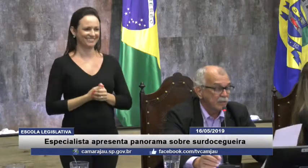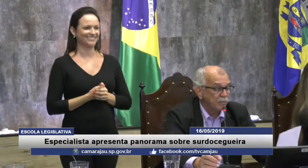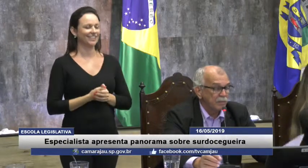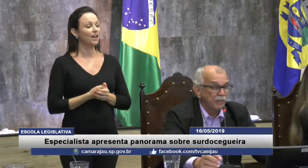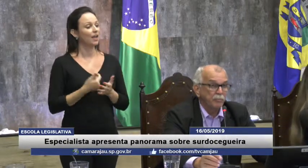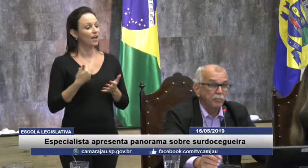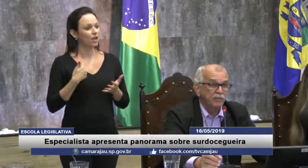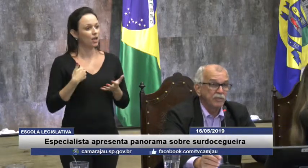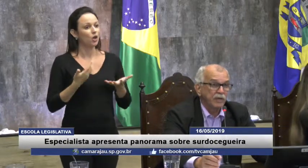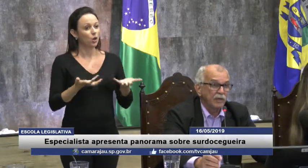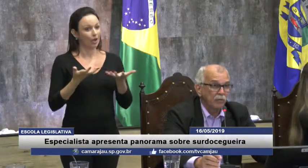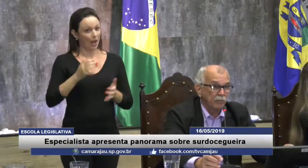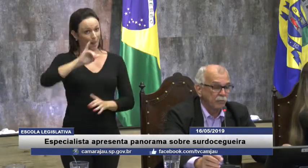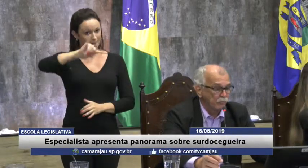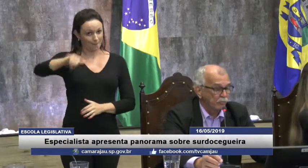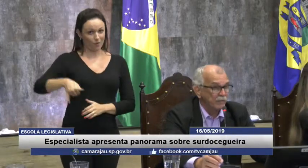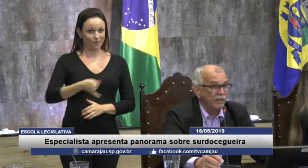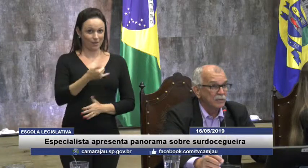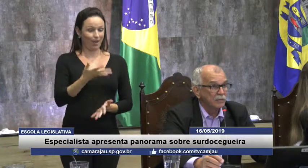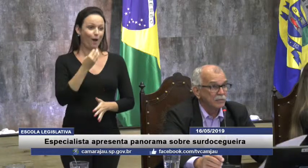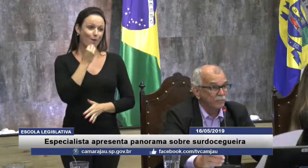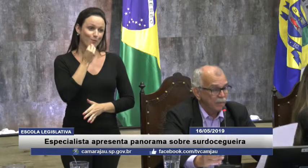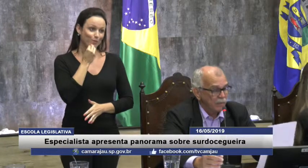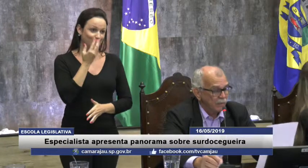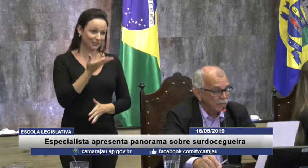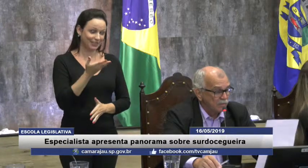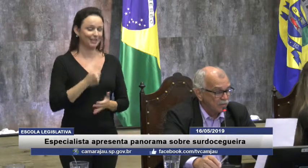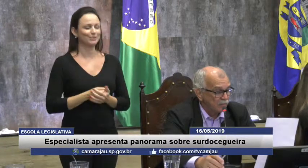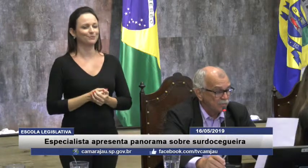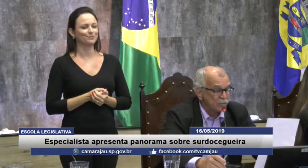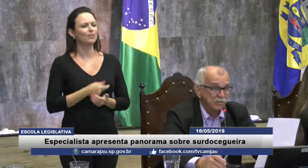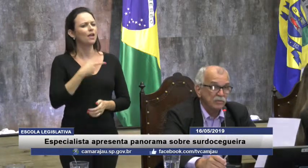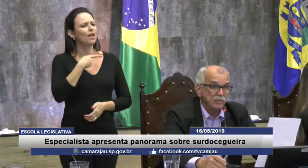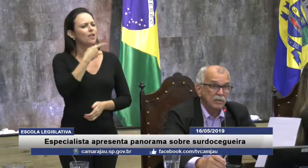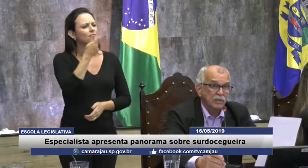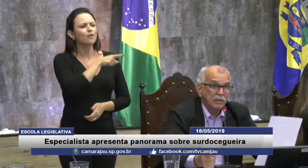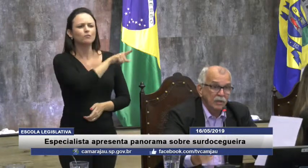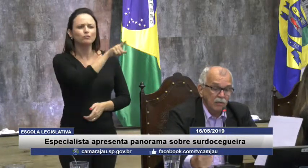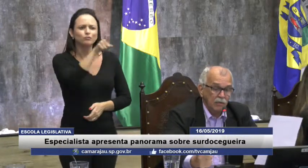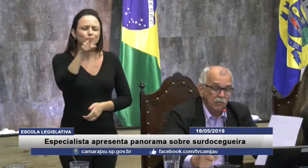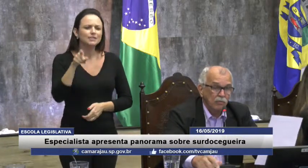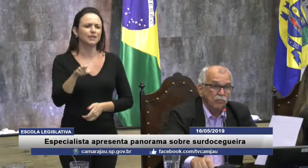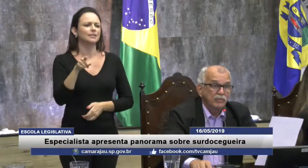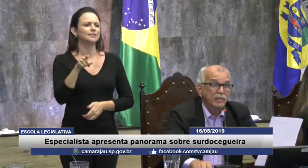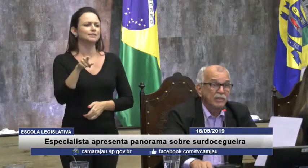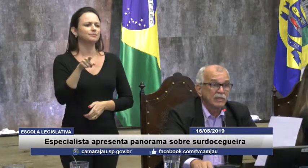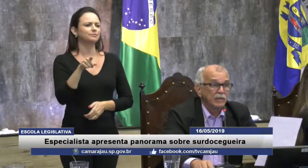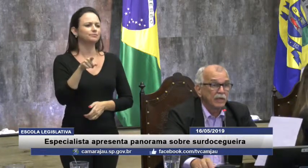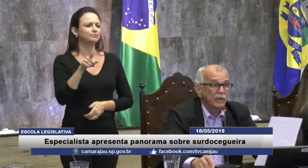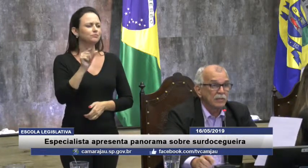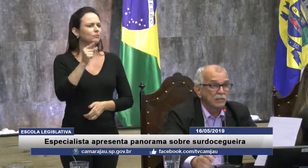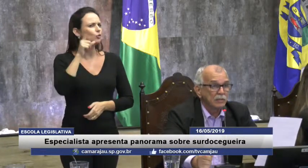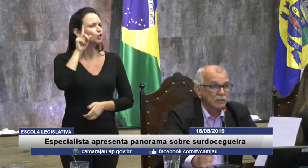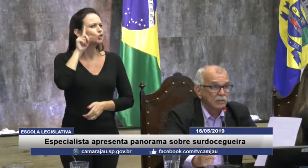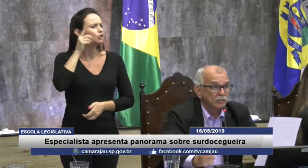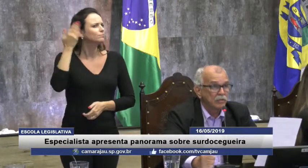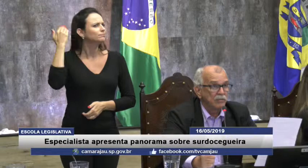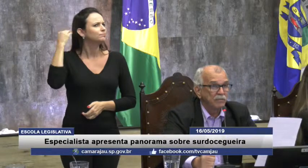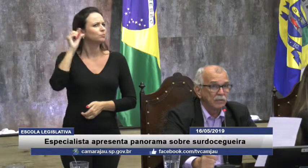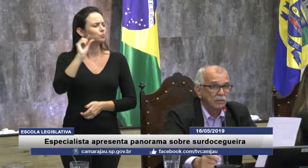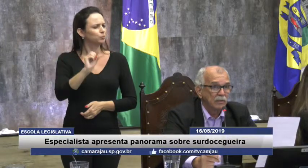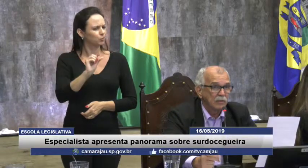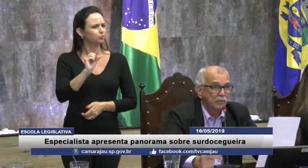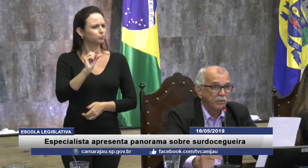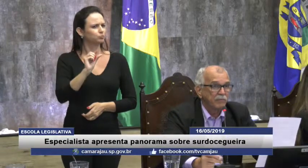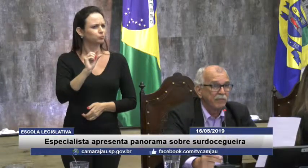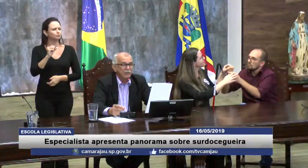gostaria também de aproveitar a oportunidade e dizer a vocês que há alguns dias atrás eu